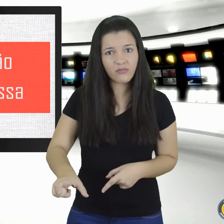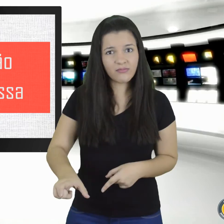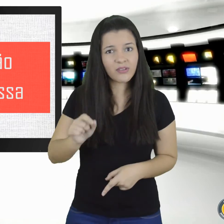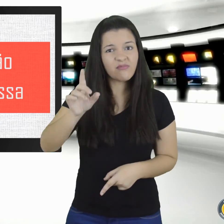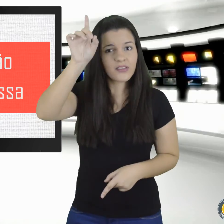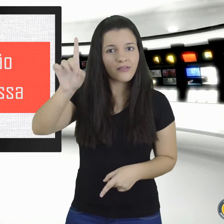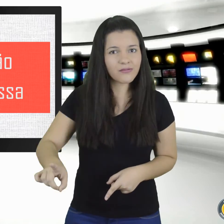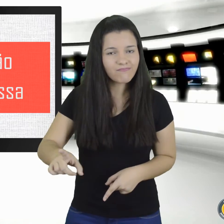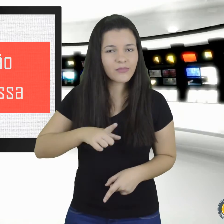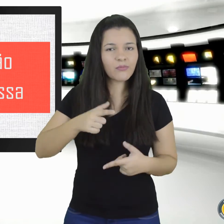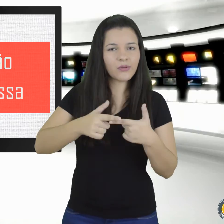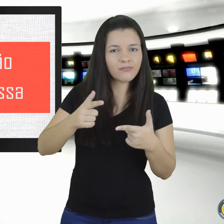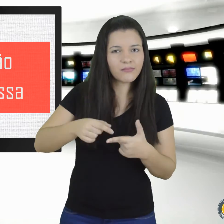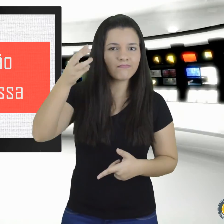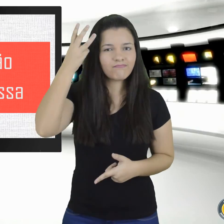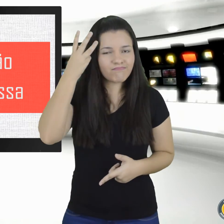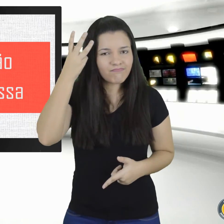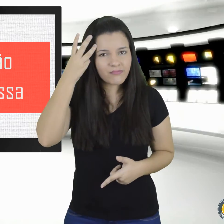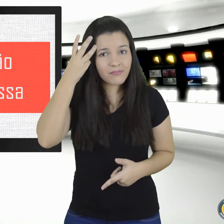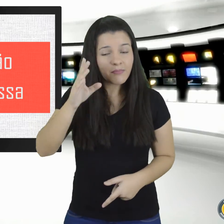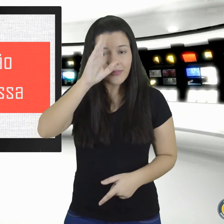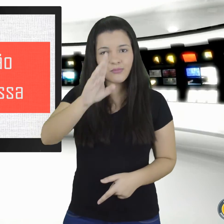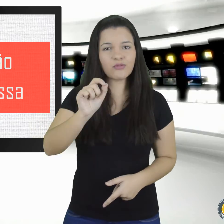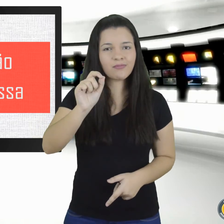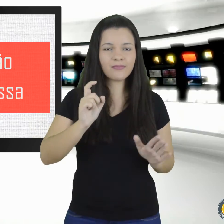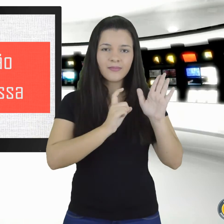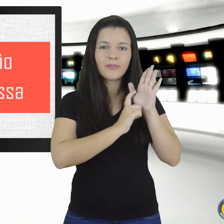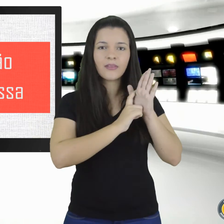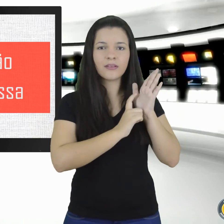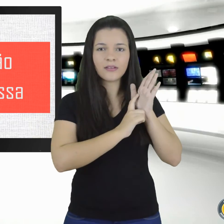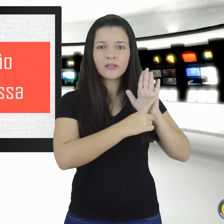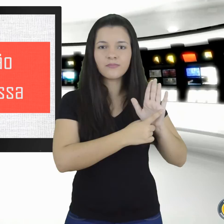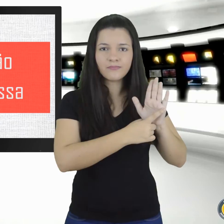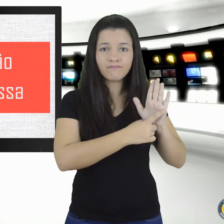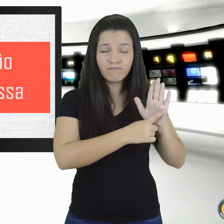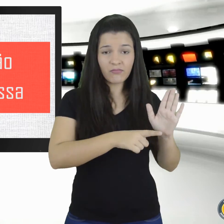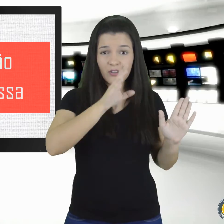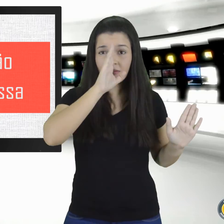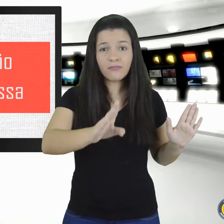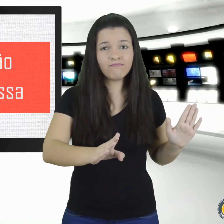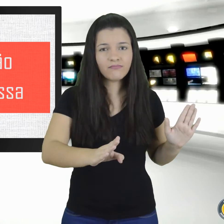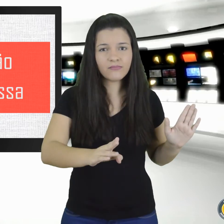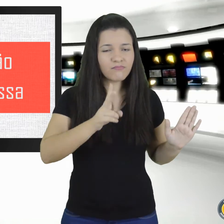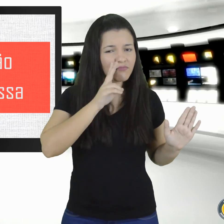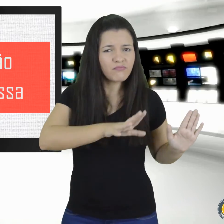em especial a síndrome de Down. Visa ainda a pesquisa científica,